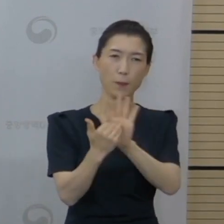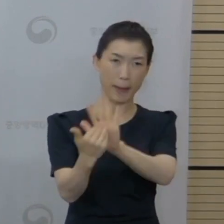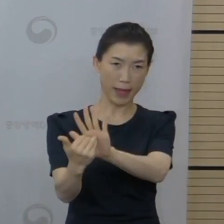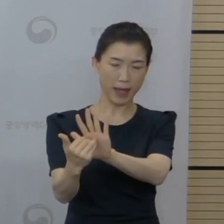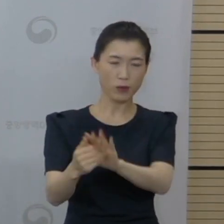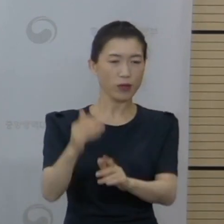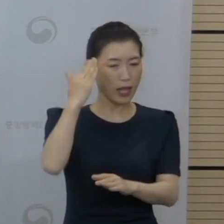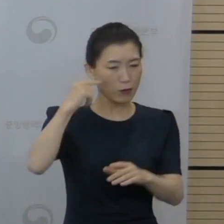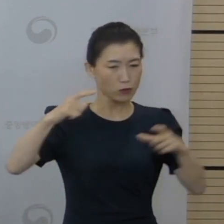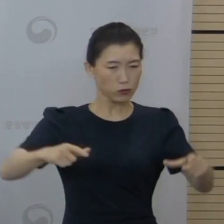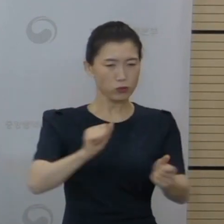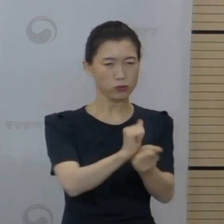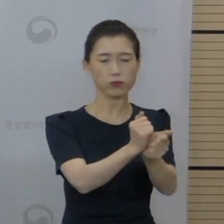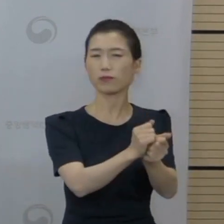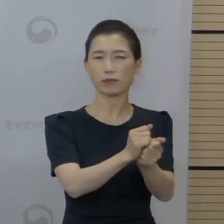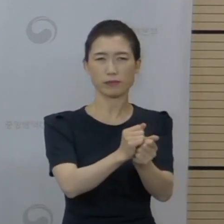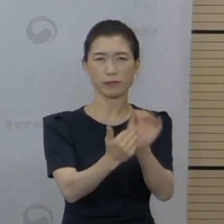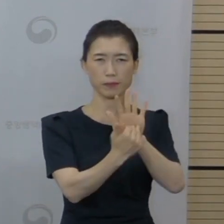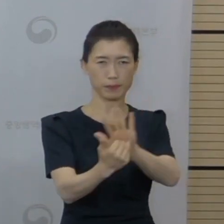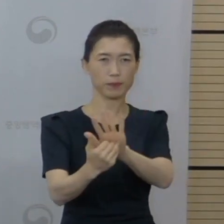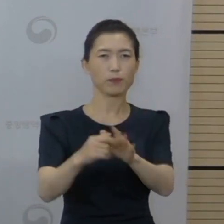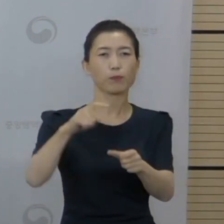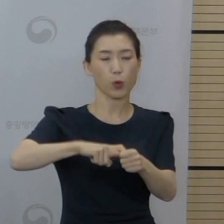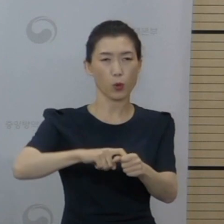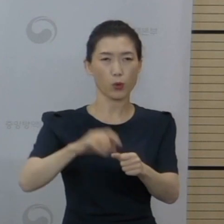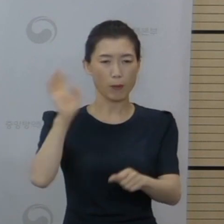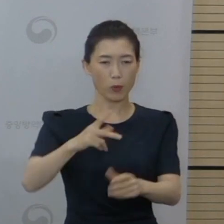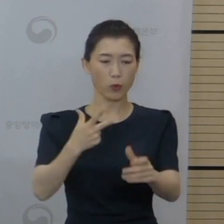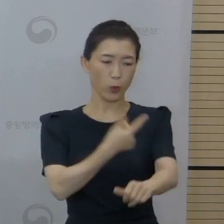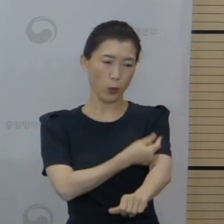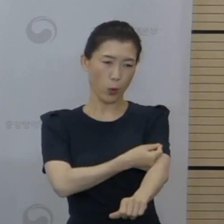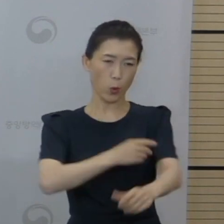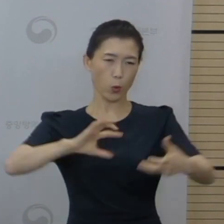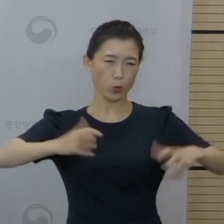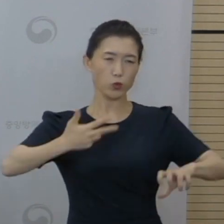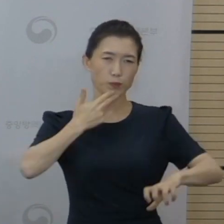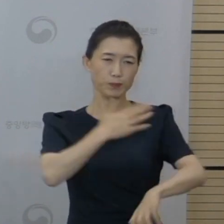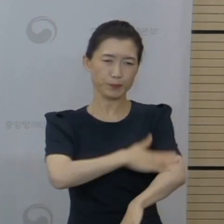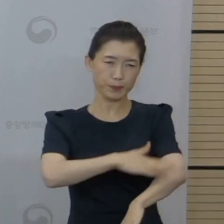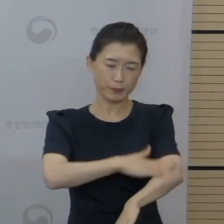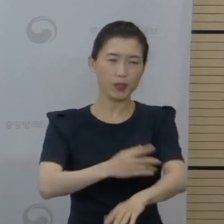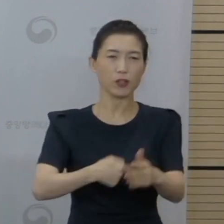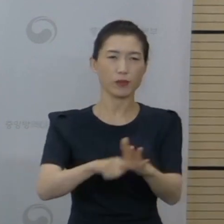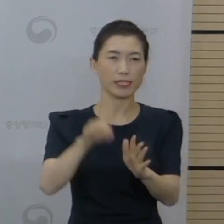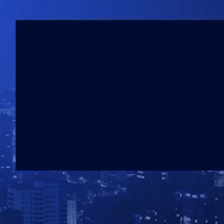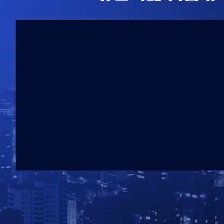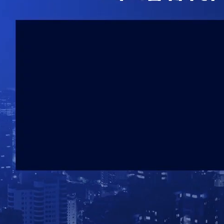확산을 막는 노력과 차질 없는 예방접종 준비를 하도록 하겠습니다.